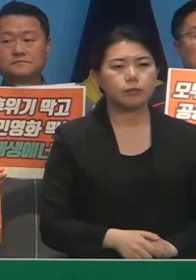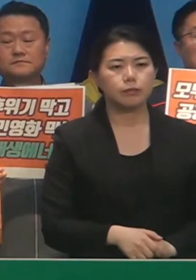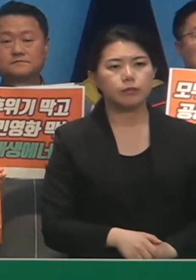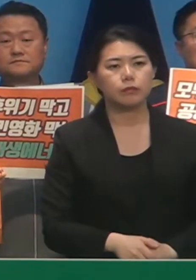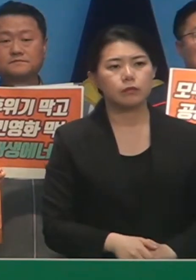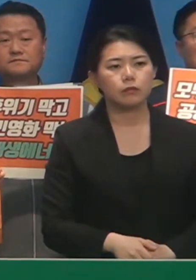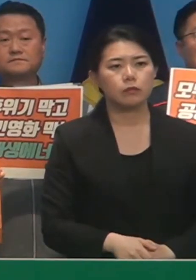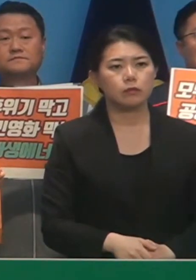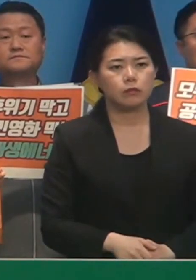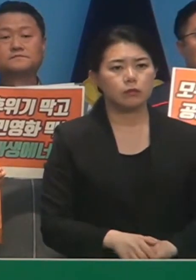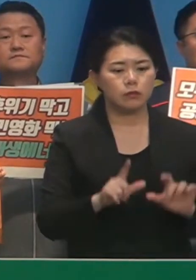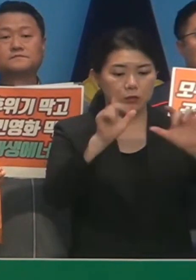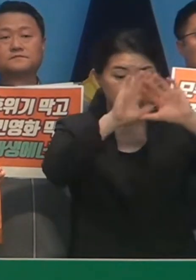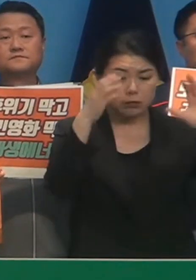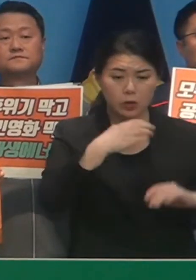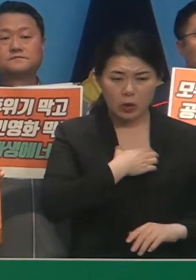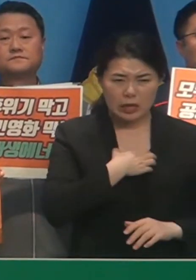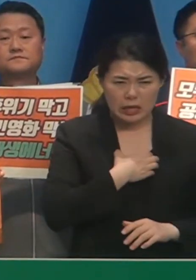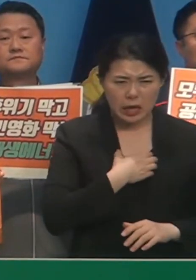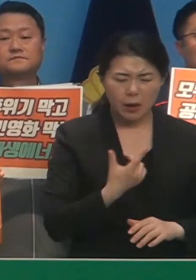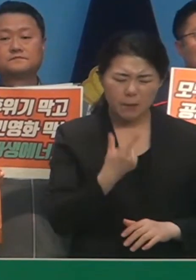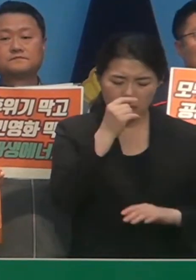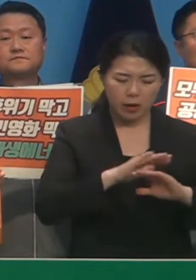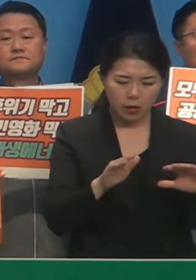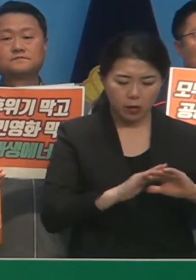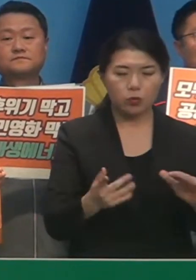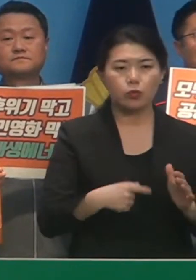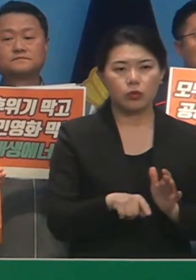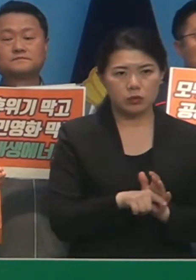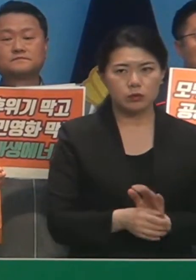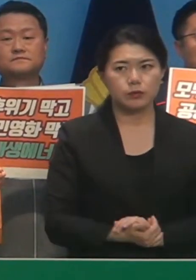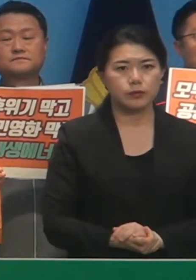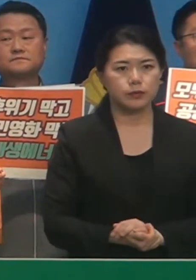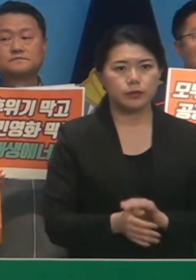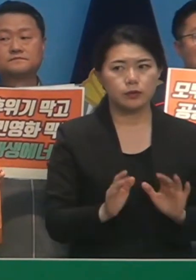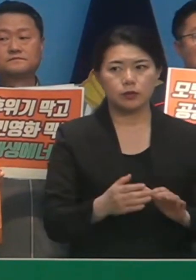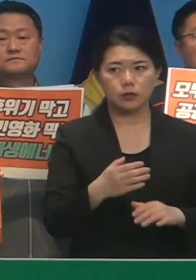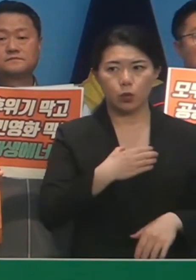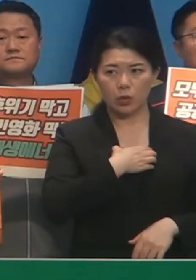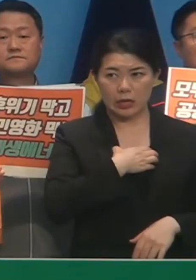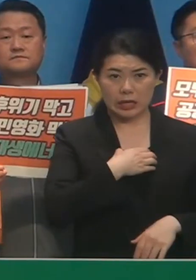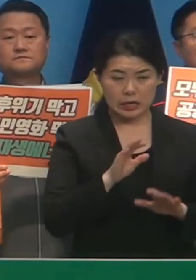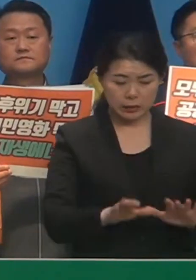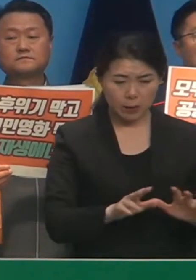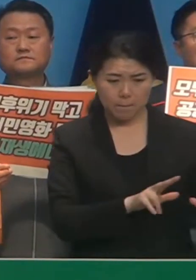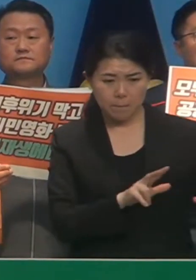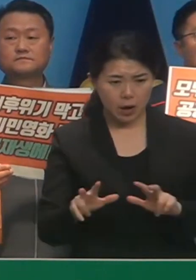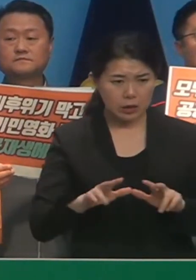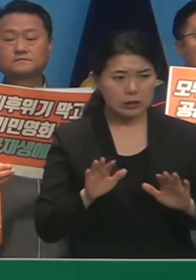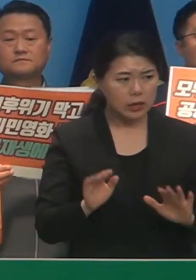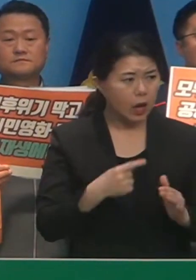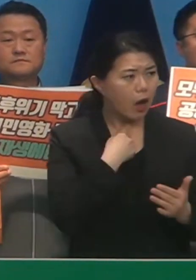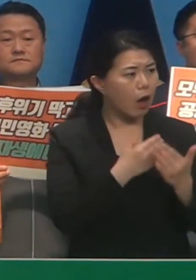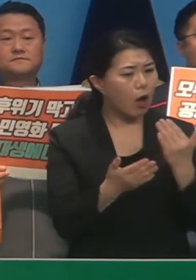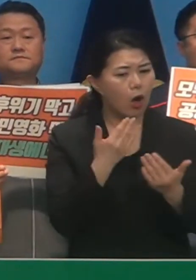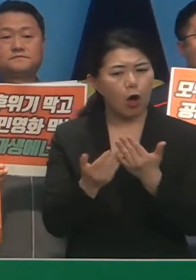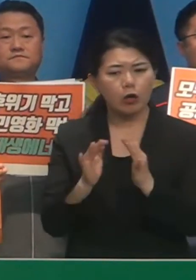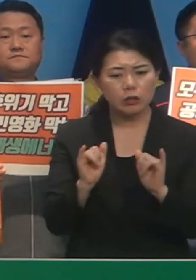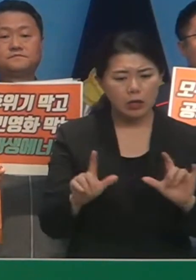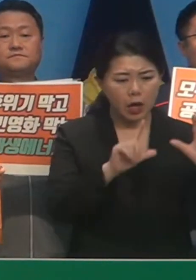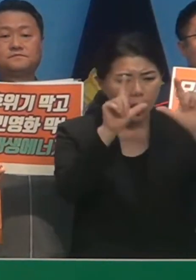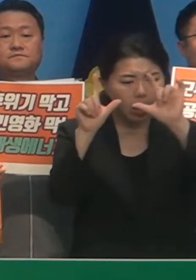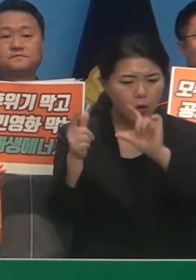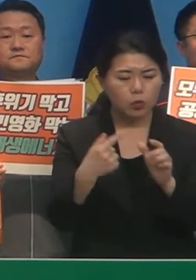있습니다. 기후위기에 신속한 대응을 위해서도 지금 기후위기를 오늘 당장 겪고 있는 모두의 삶을